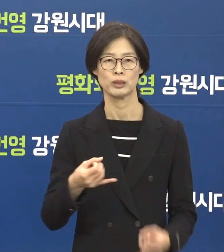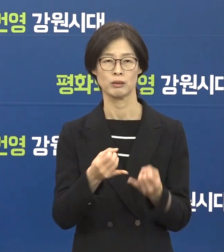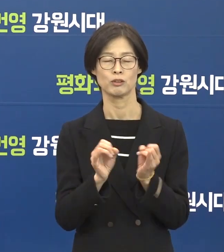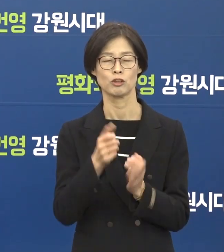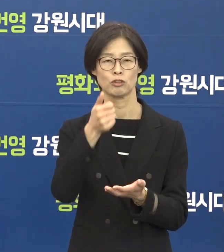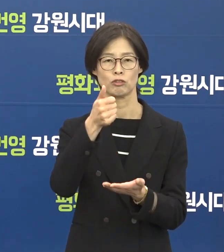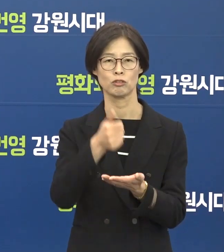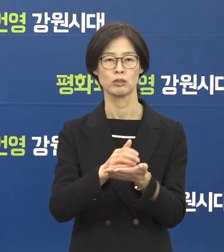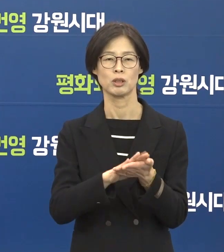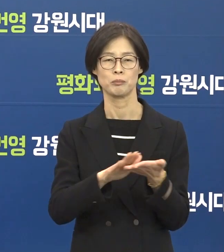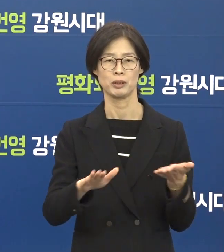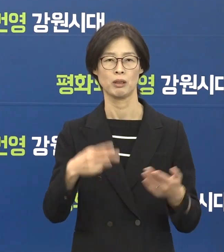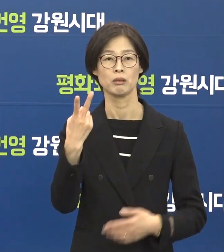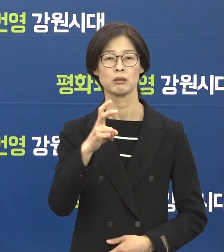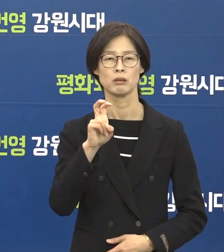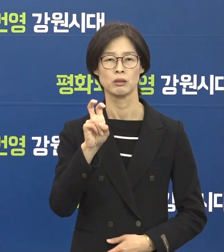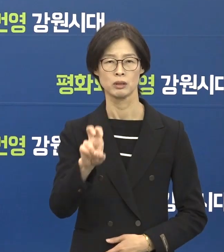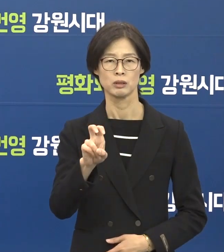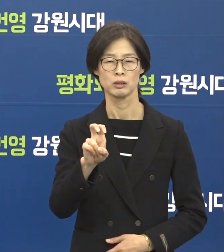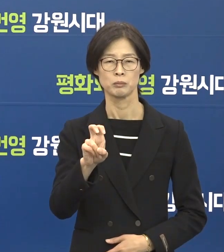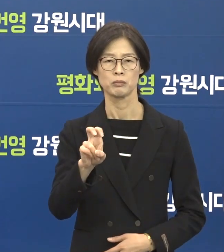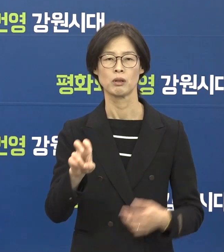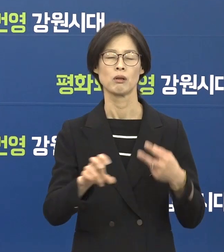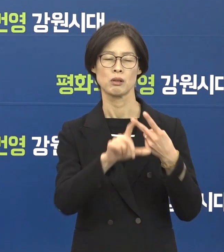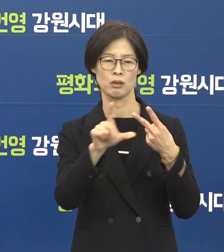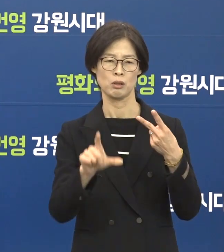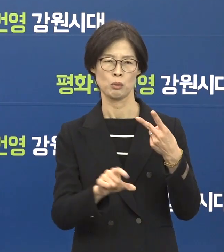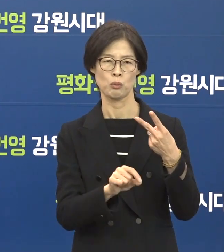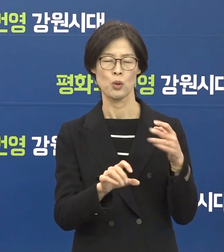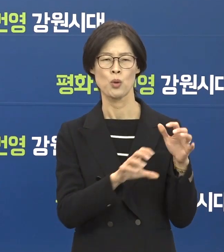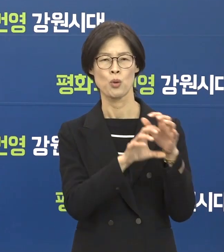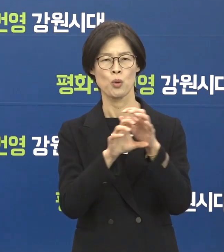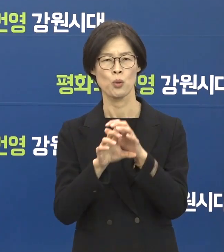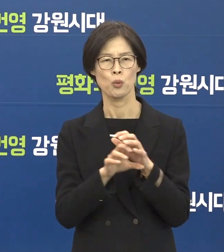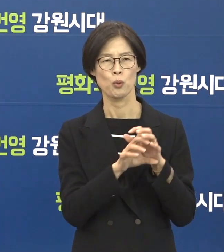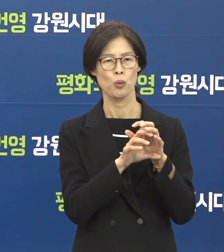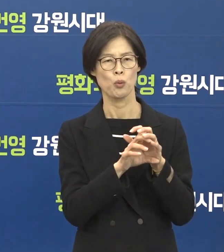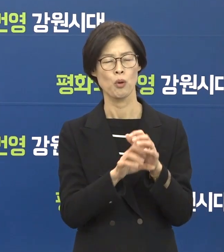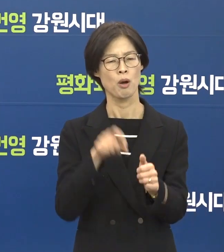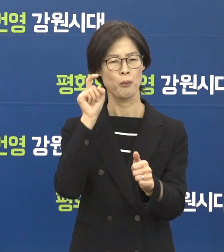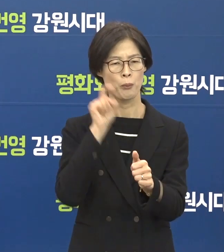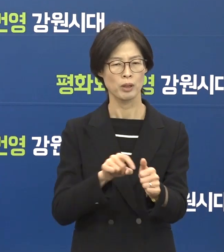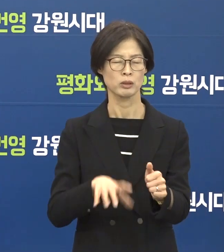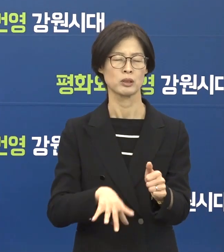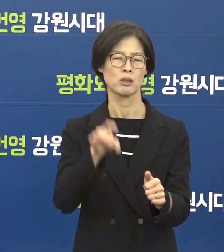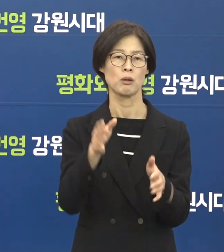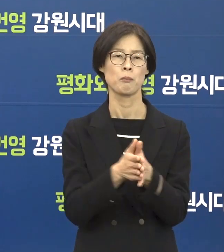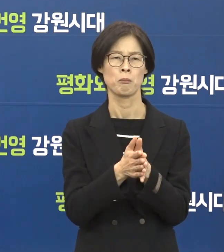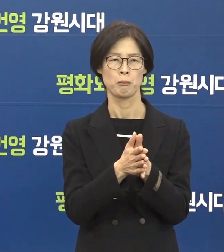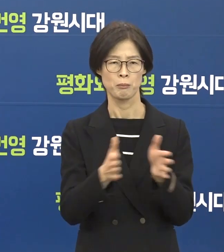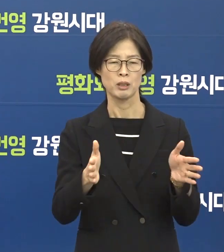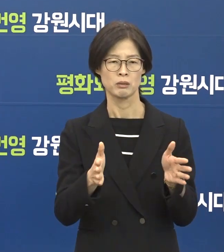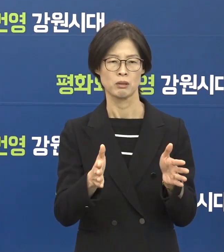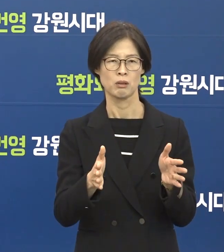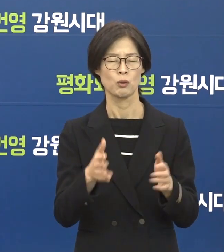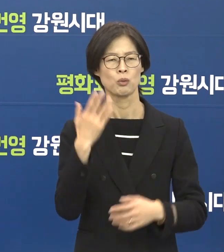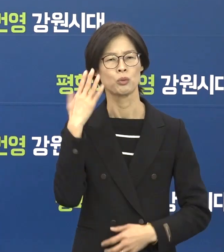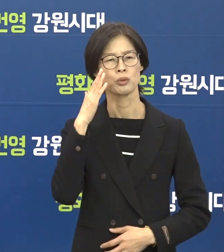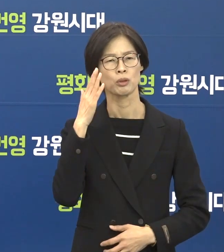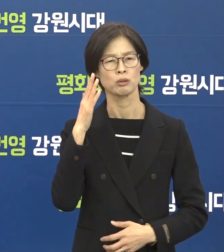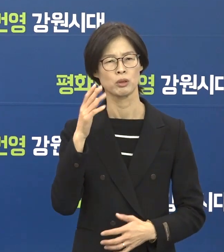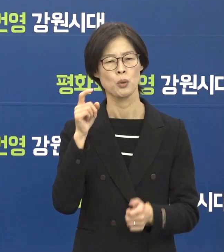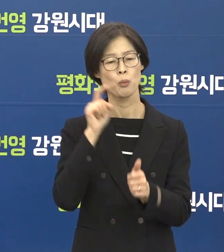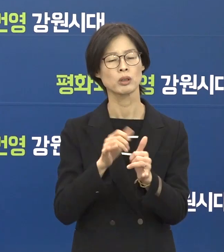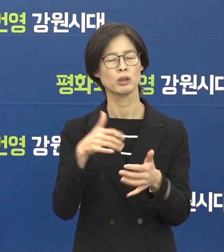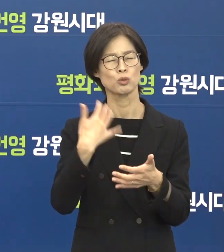보건복지여성국장입니다. 2020년 2월 최초 코로나 발생 이후 최근 최다 확진자가 발생하는